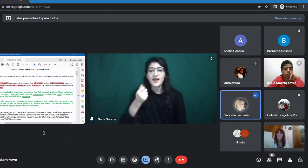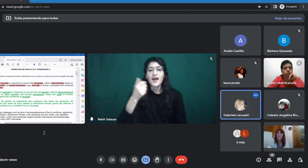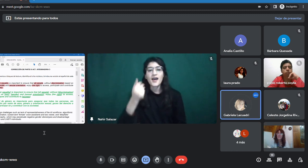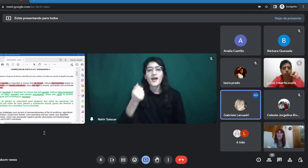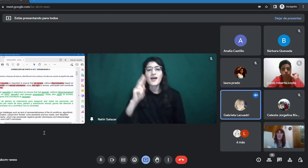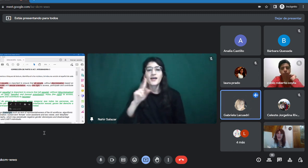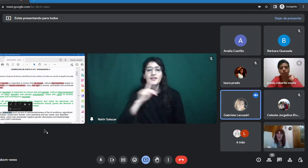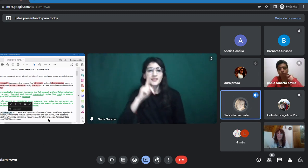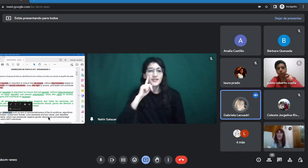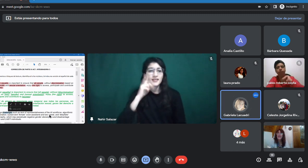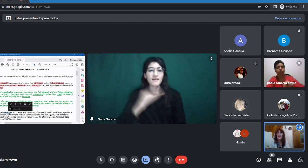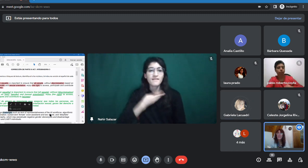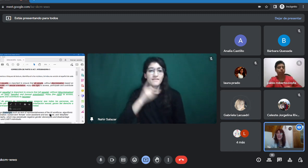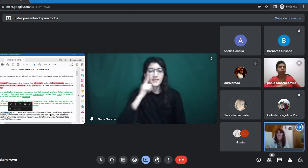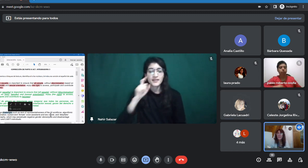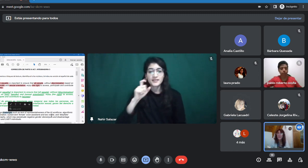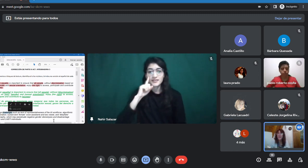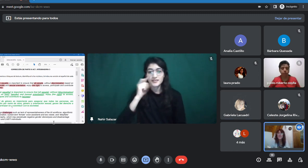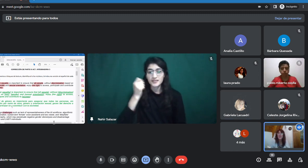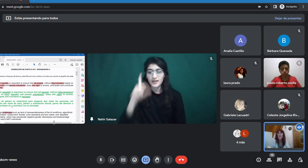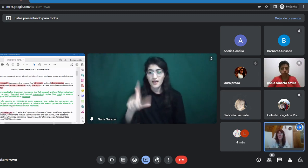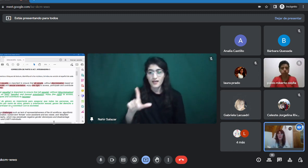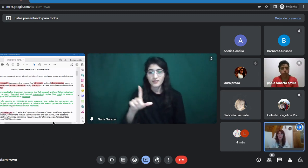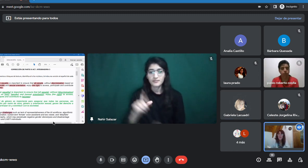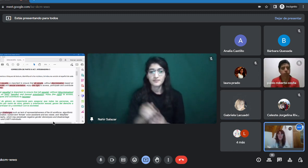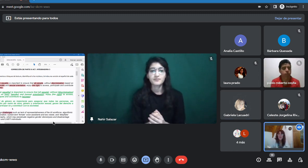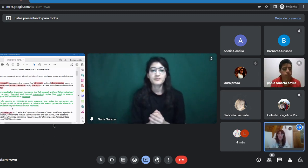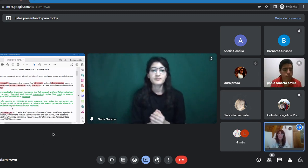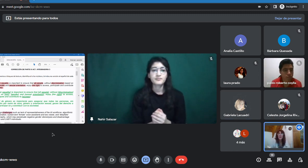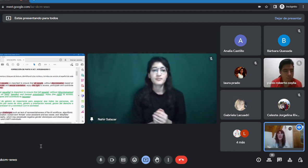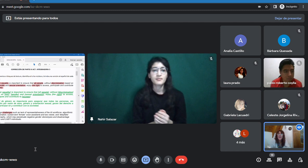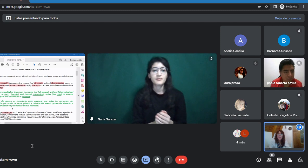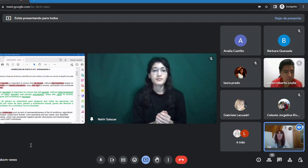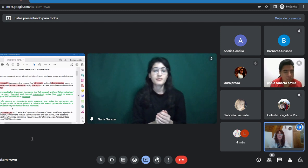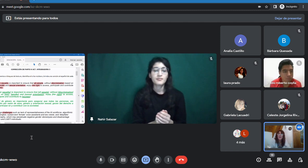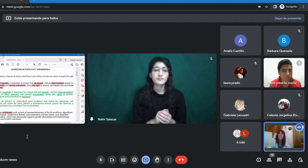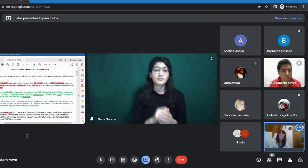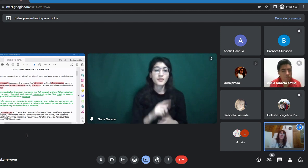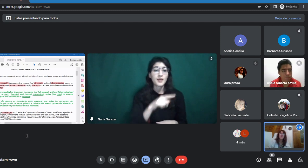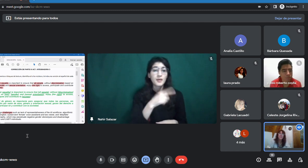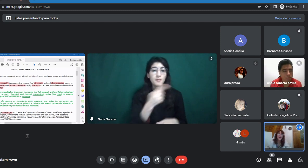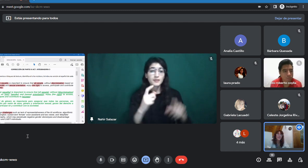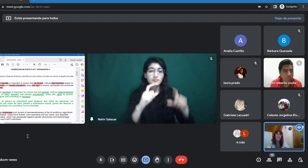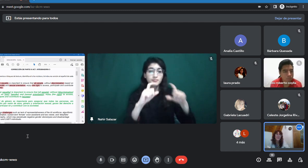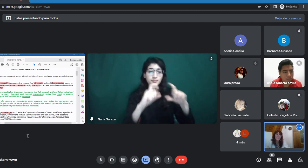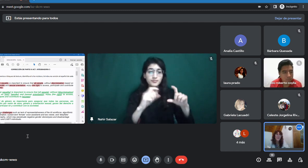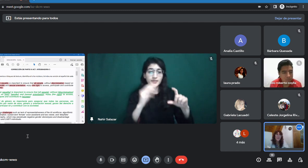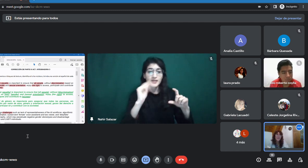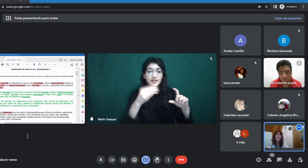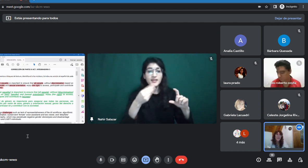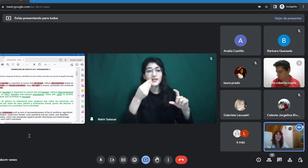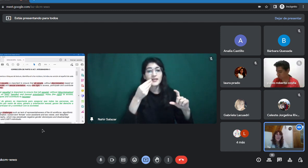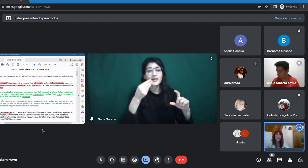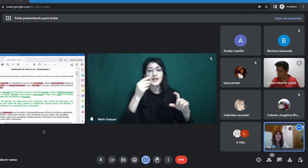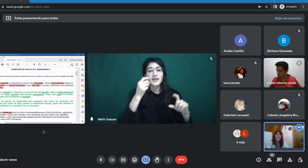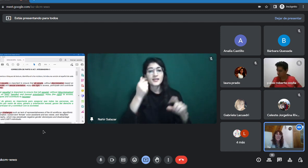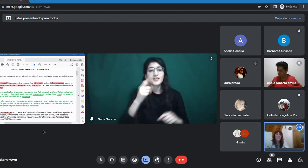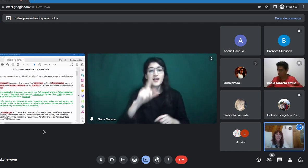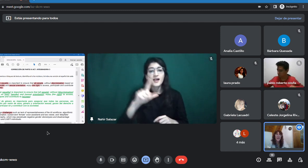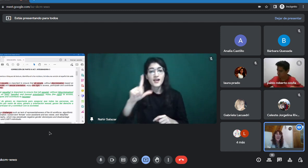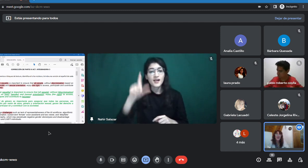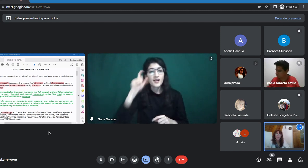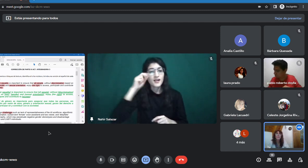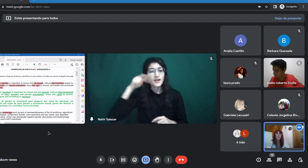Challenges. Bien. Challenge. Esta palabra podría ser verbo, ¿sí? Pero acá no, porque el verbo es brings, ¿sí? Entonces